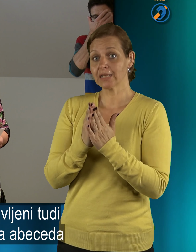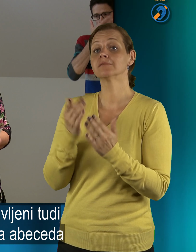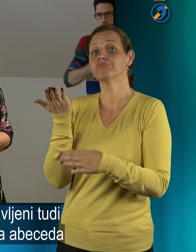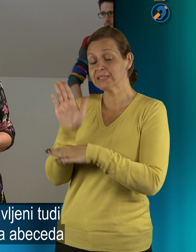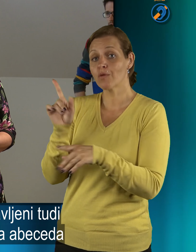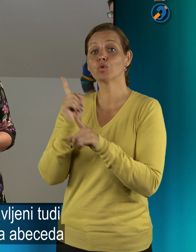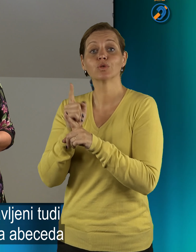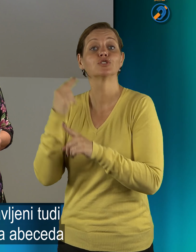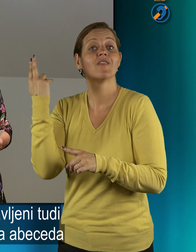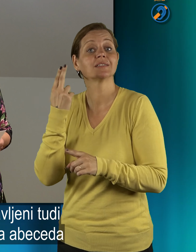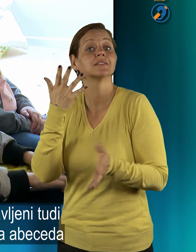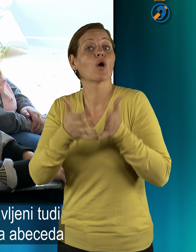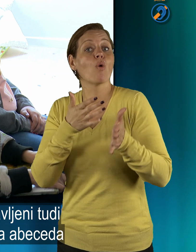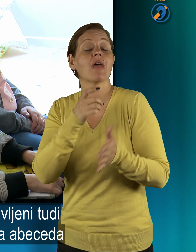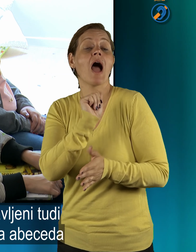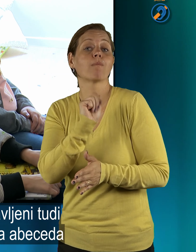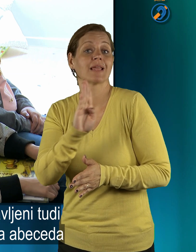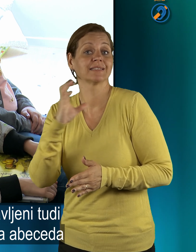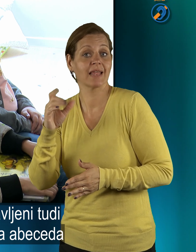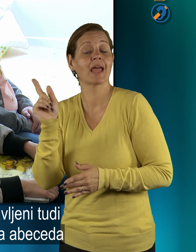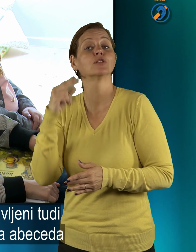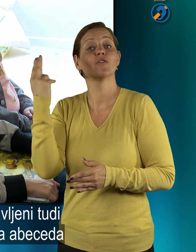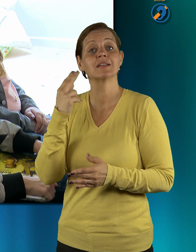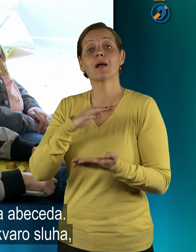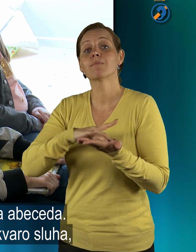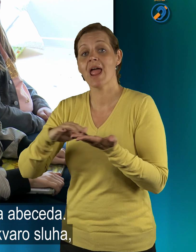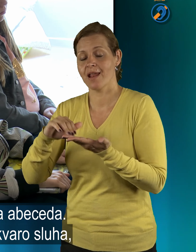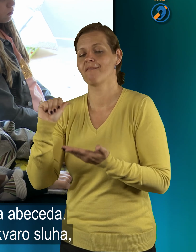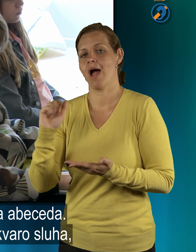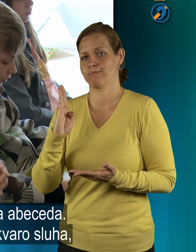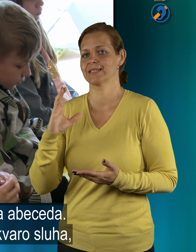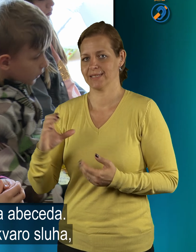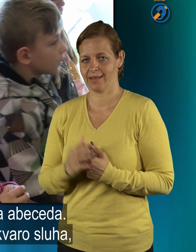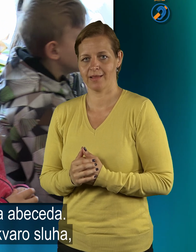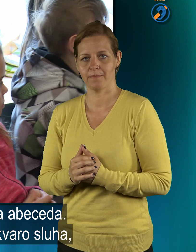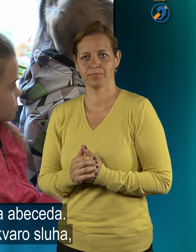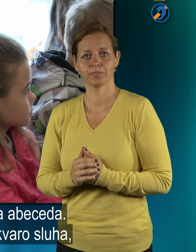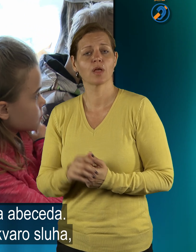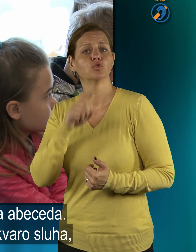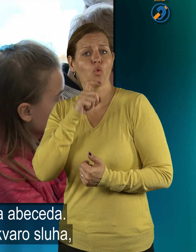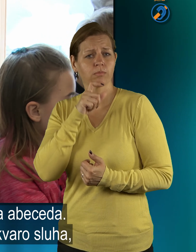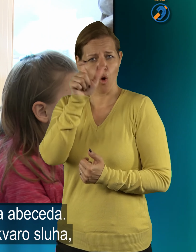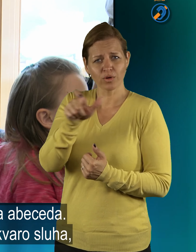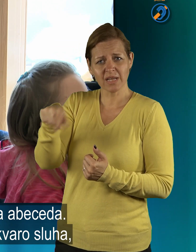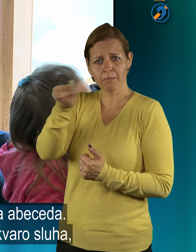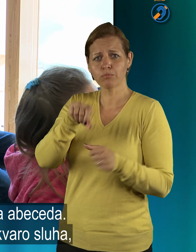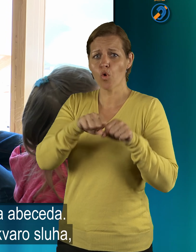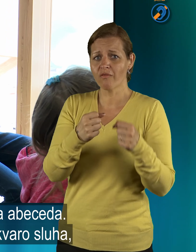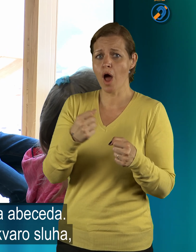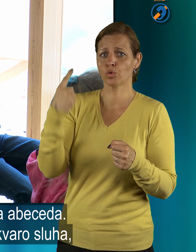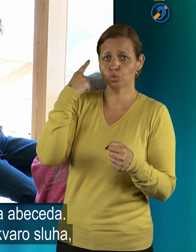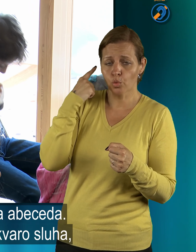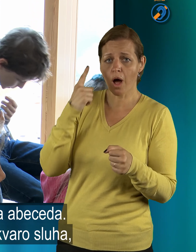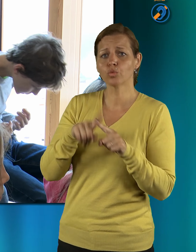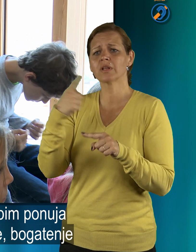V knjigi sta predstavljeni tudi slovenska znakovna abeceda in slovenska brajeva abeceda. Zgodba osebam z